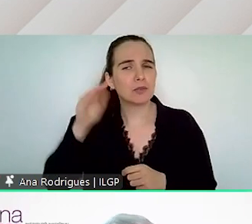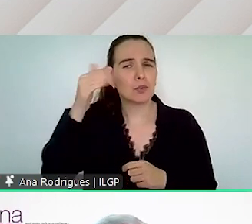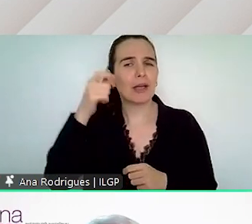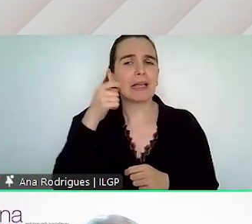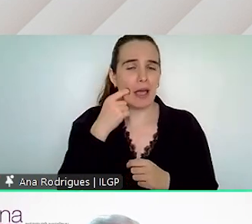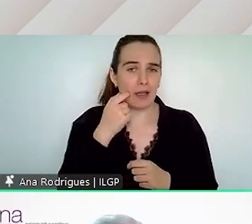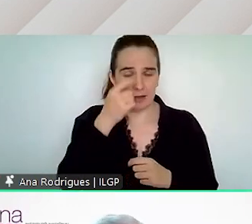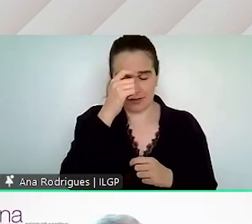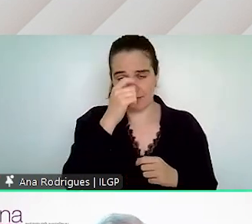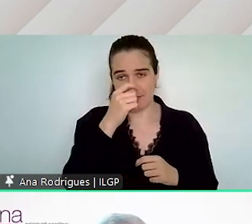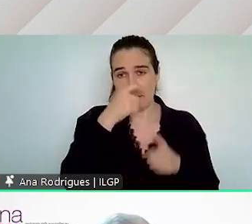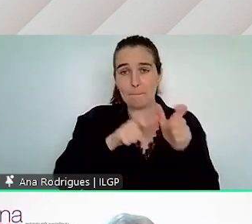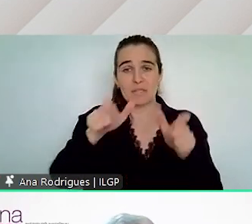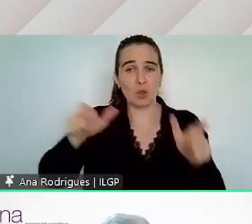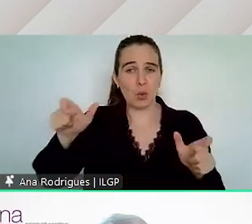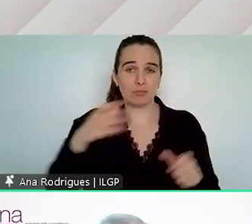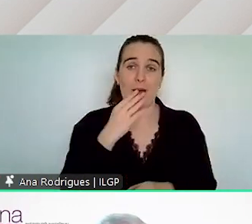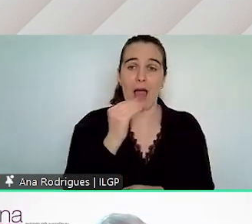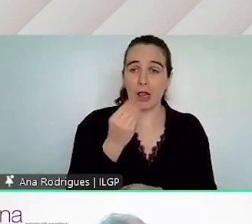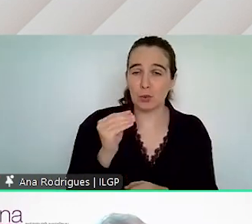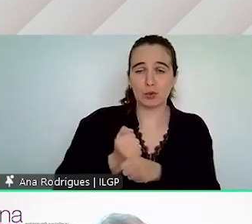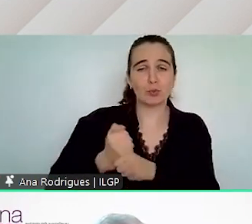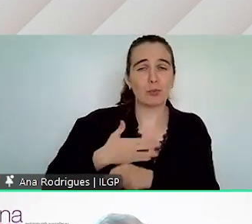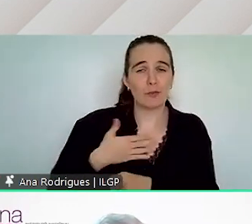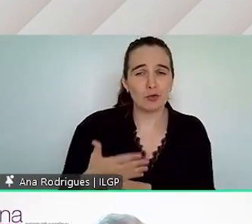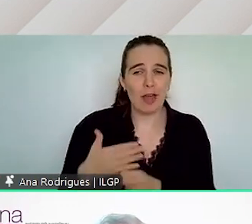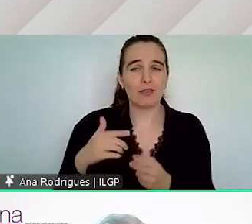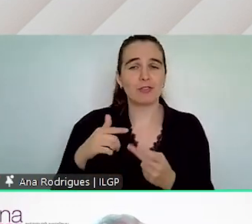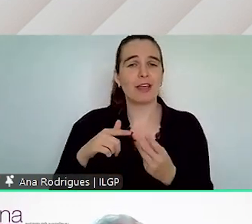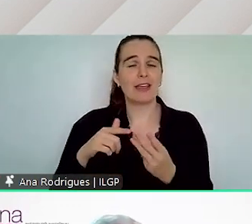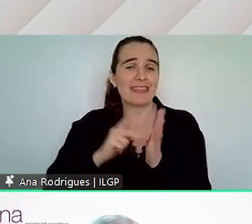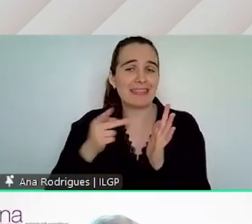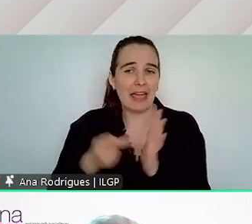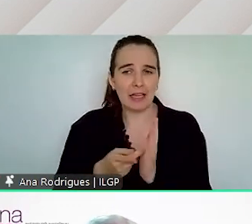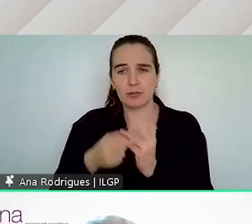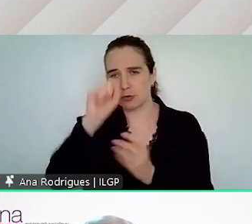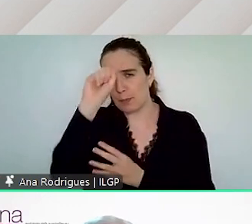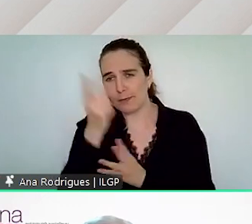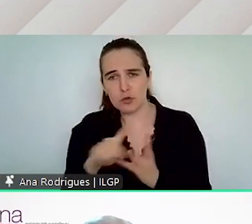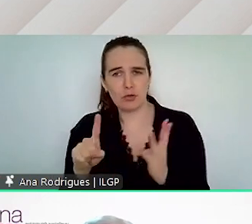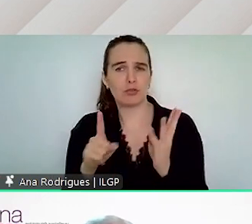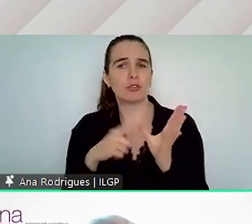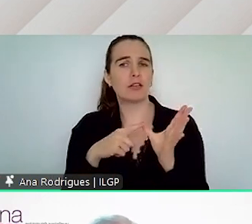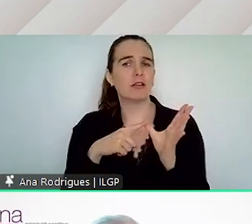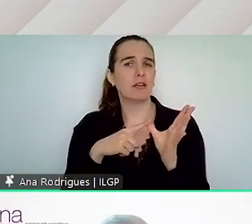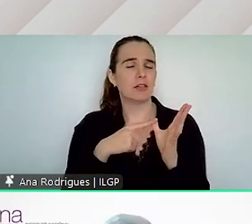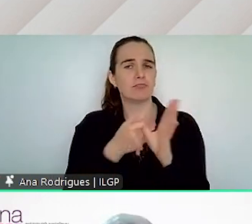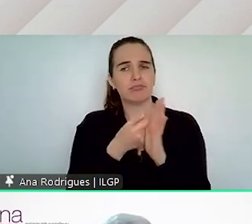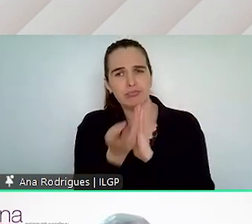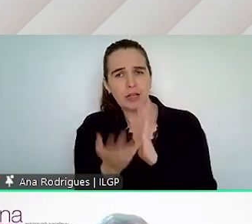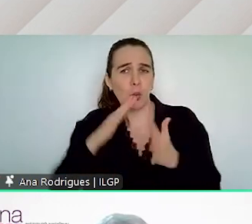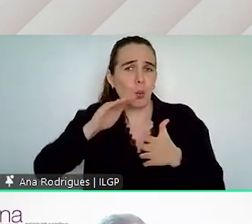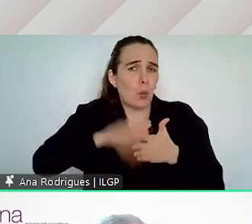são profissionais, são técnicos, são professores e são eh, colegas